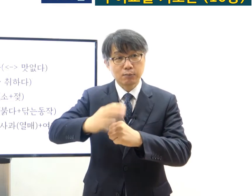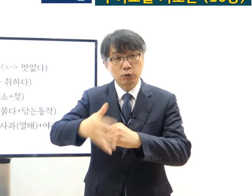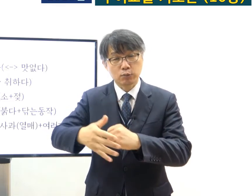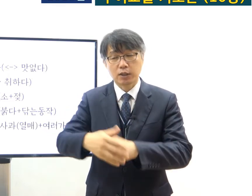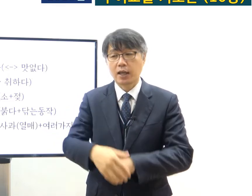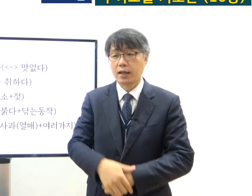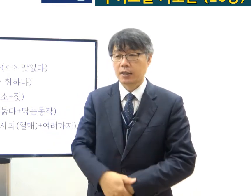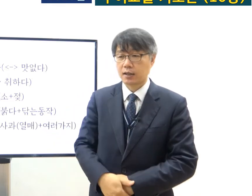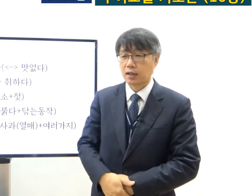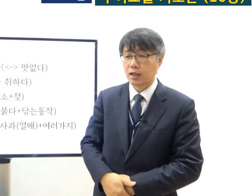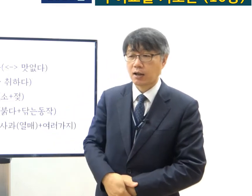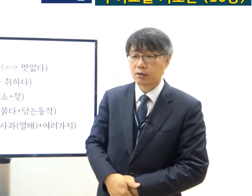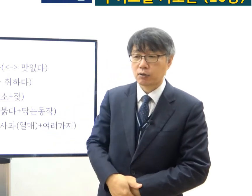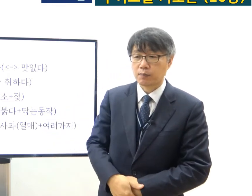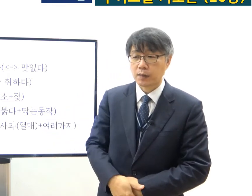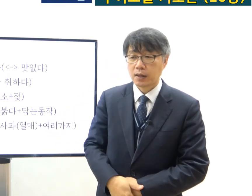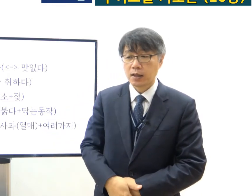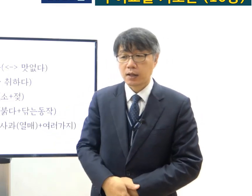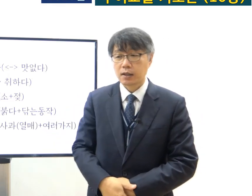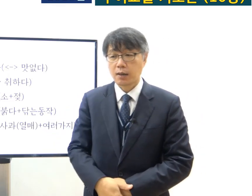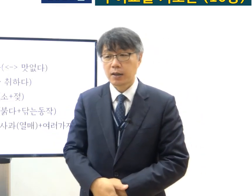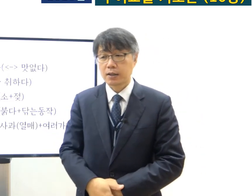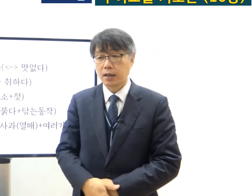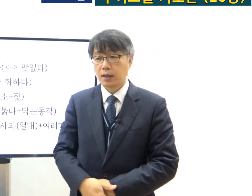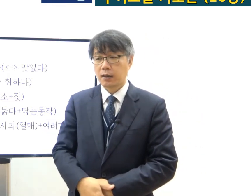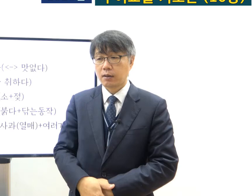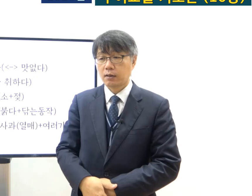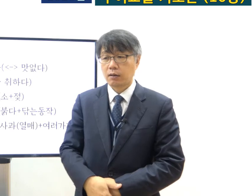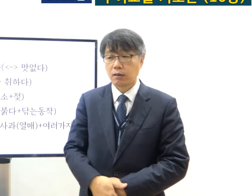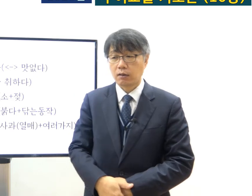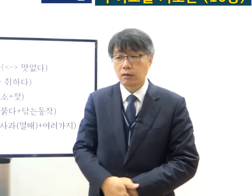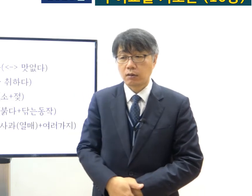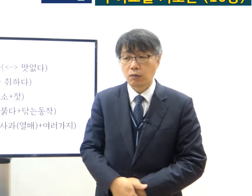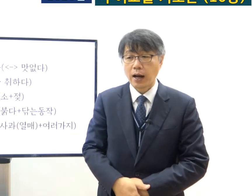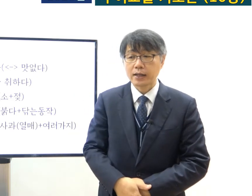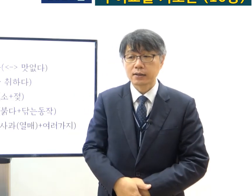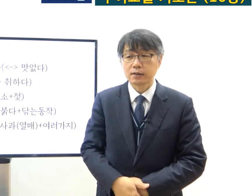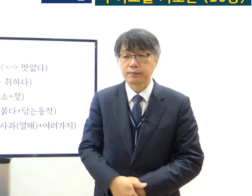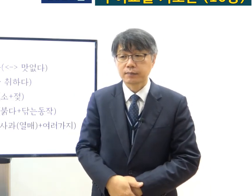모습 이게 사과이고요. 그 다음에 이제 과일은